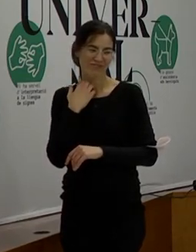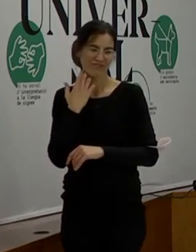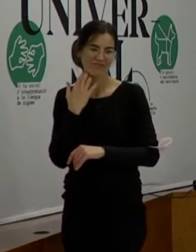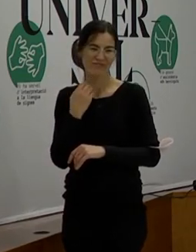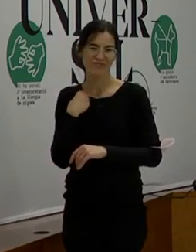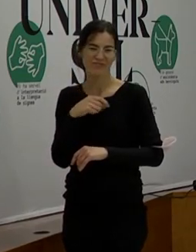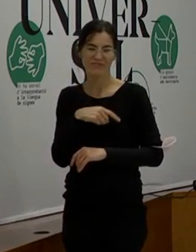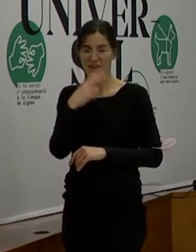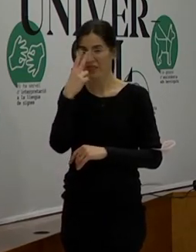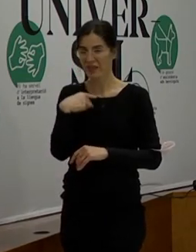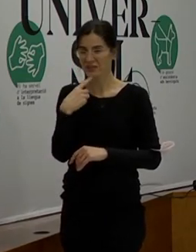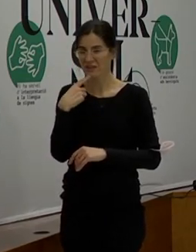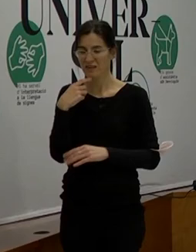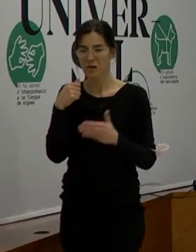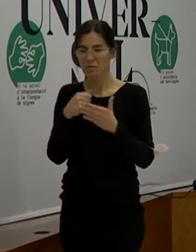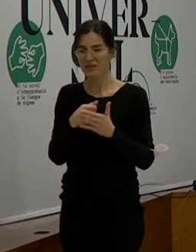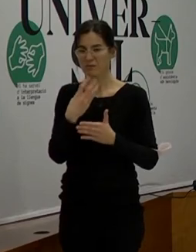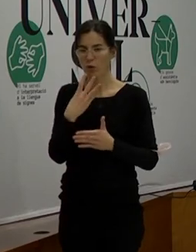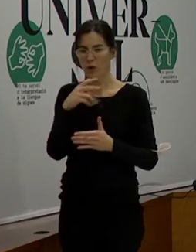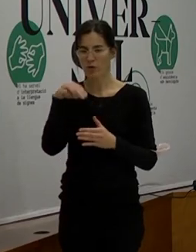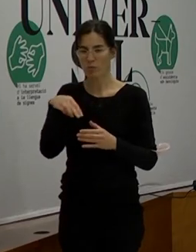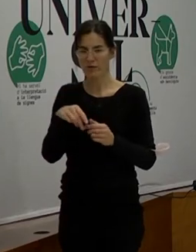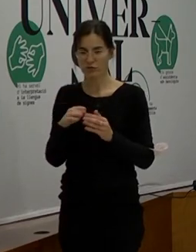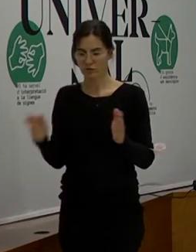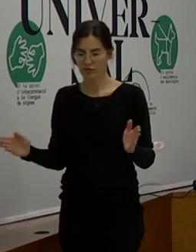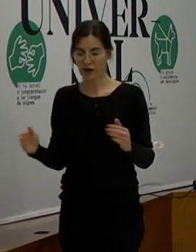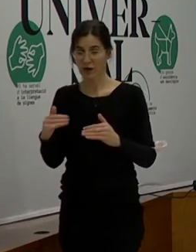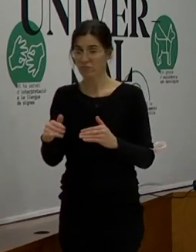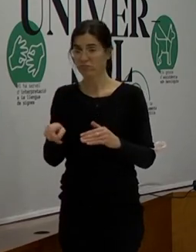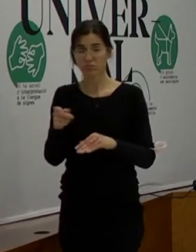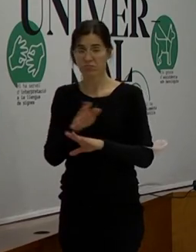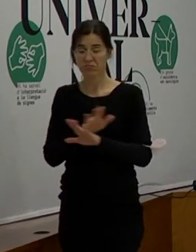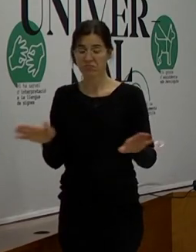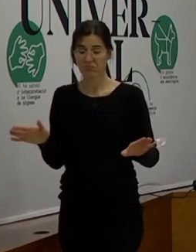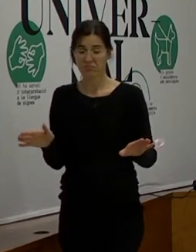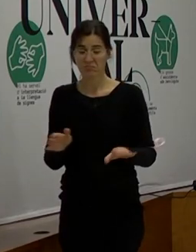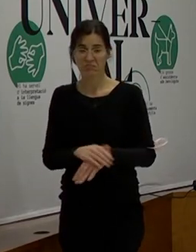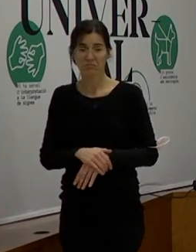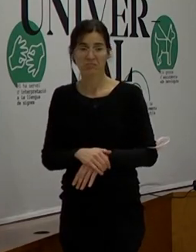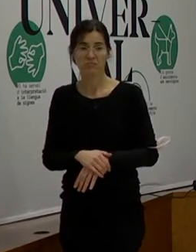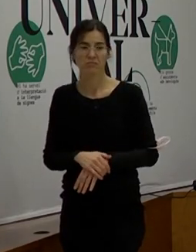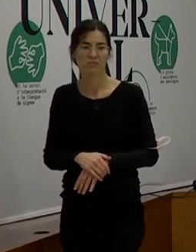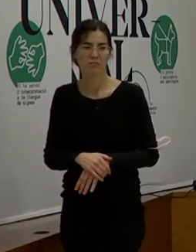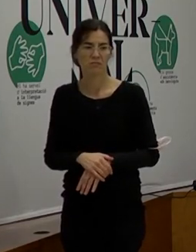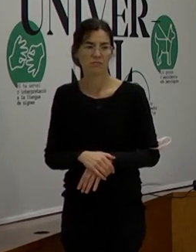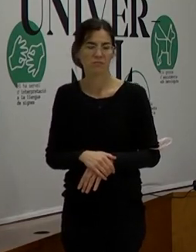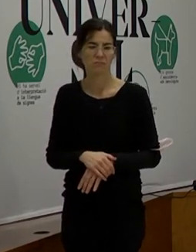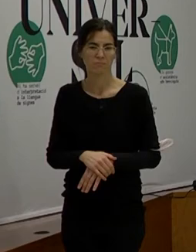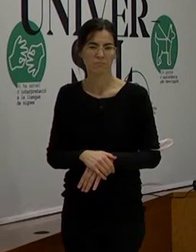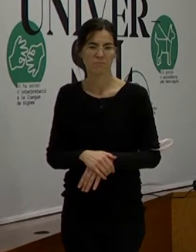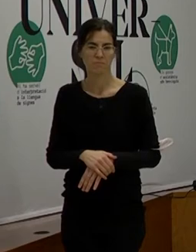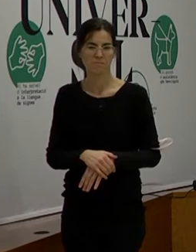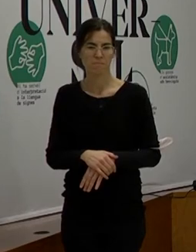Bueno, els cecs diuen que com a màxim 4 metres de franja i després, pues, ja acabó. Vale. Ja va solo, ¿vale? Vale.